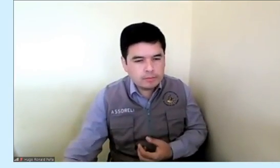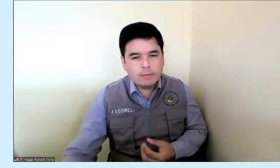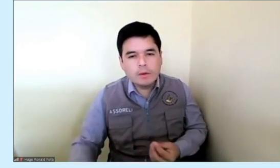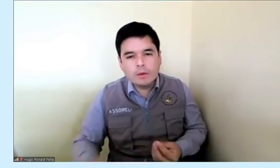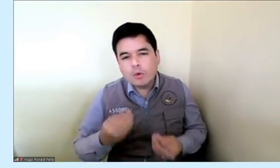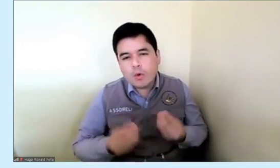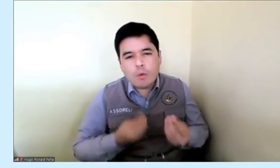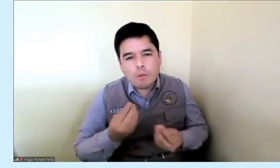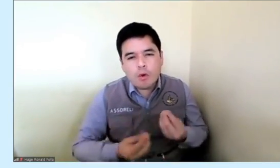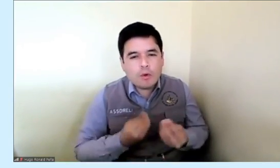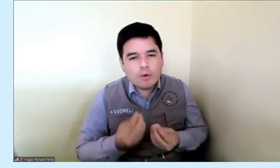¿Cómo han aprendido?